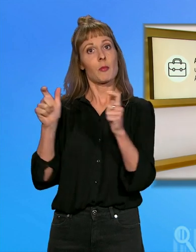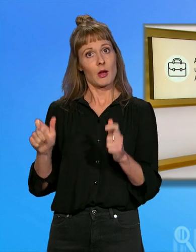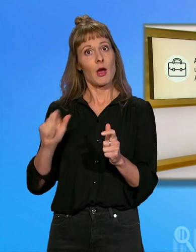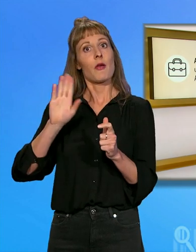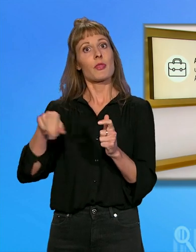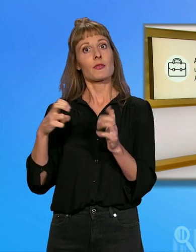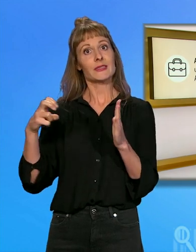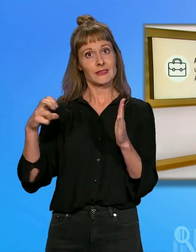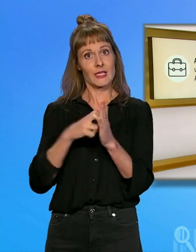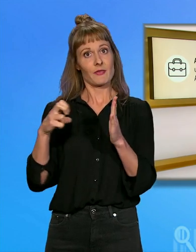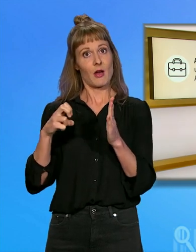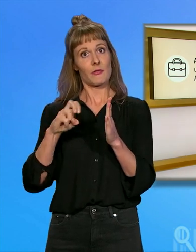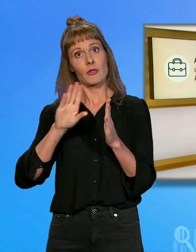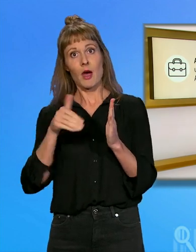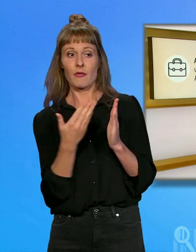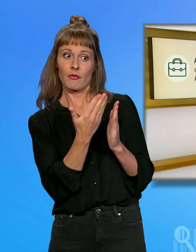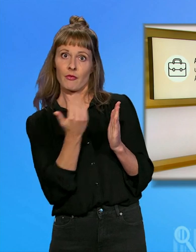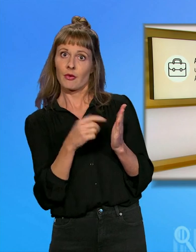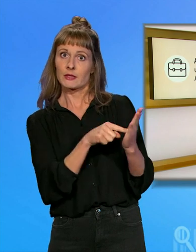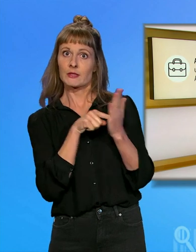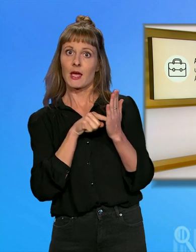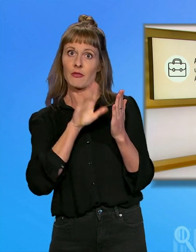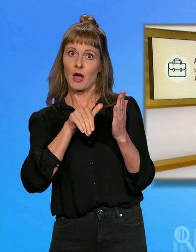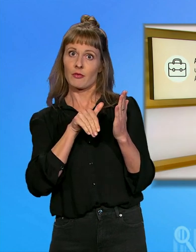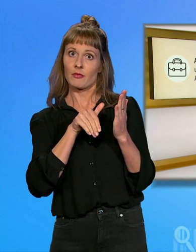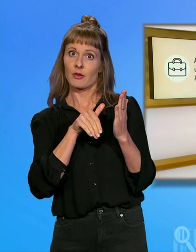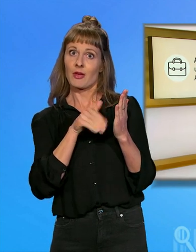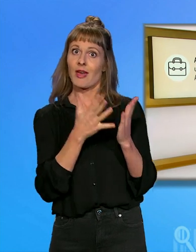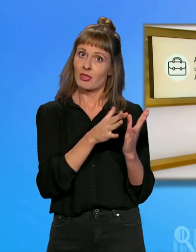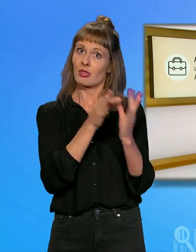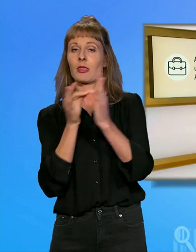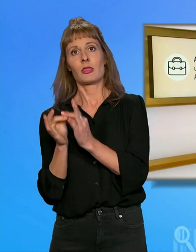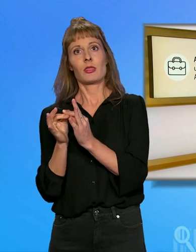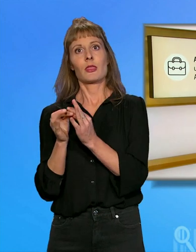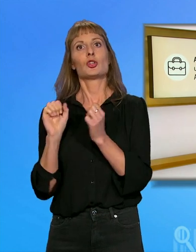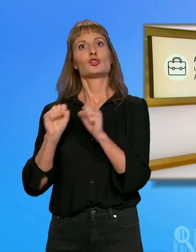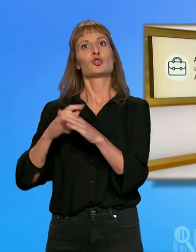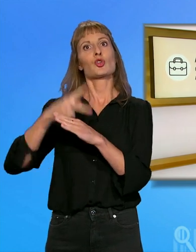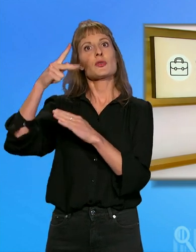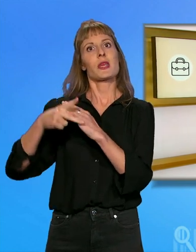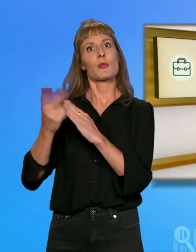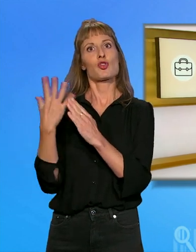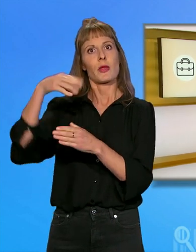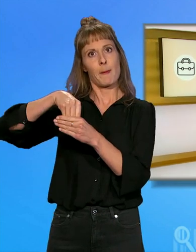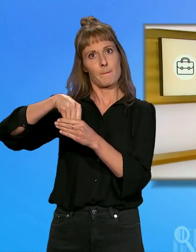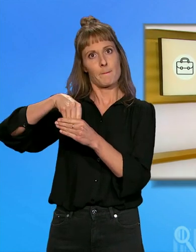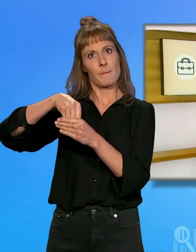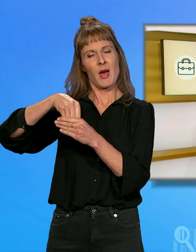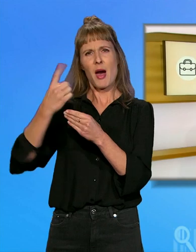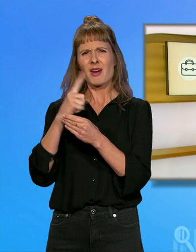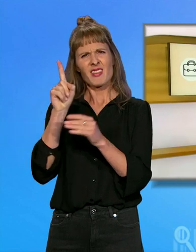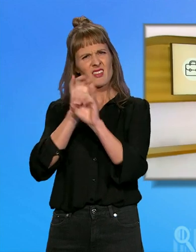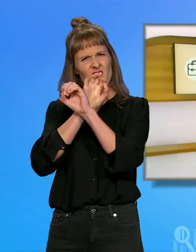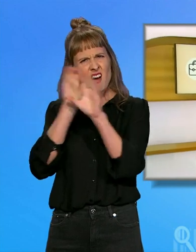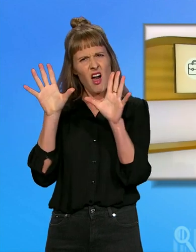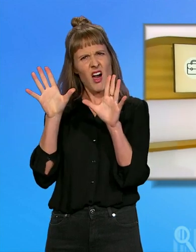Umständen und nach Konsultation der Arbeitnehmenden in ihr Schutzkonzept integrieren. Da ist viel Unsicherheit drin, würde